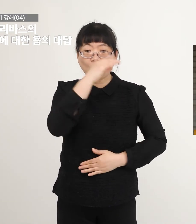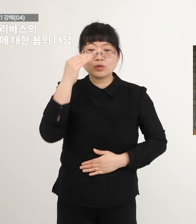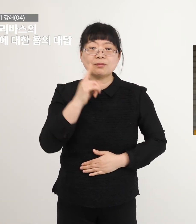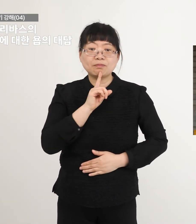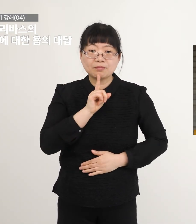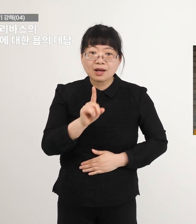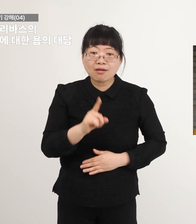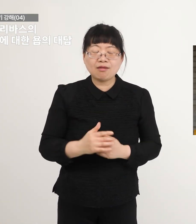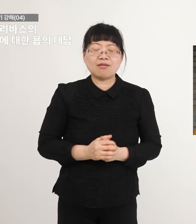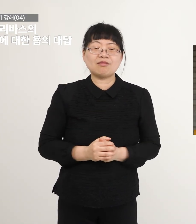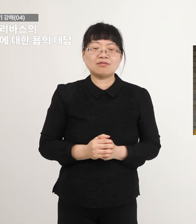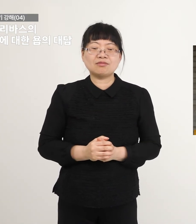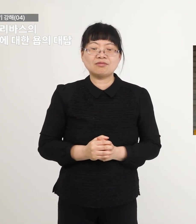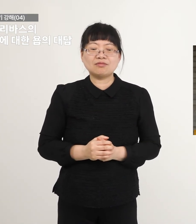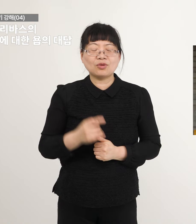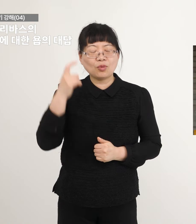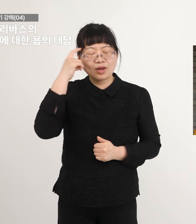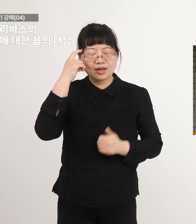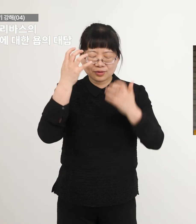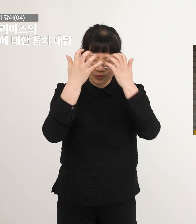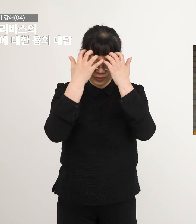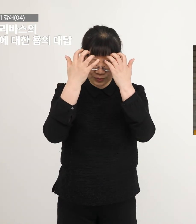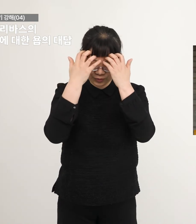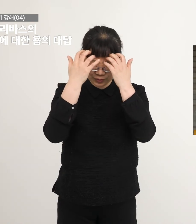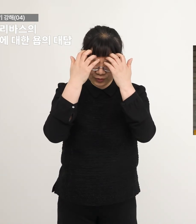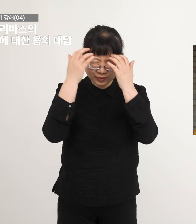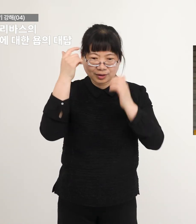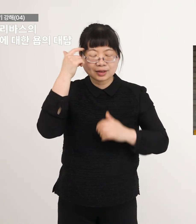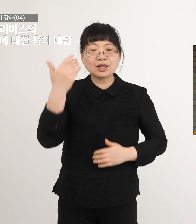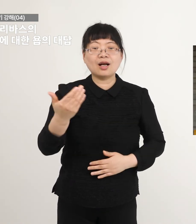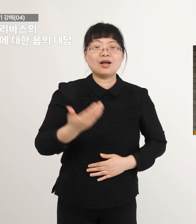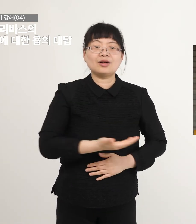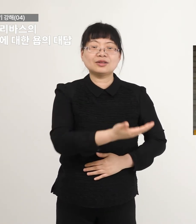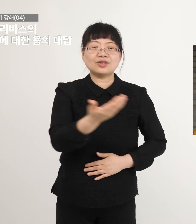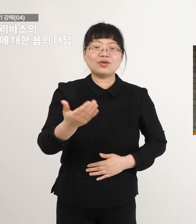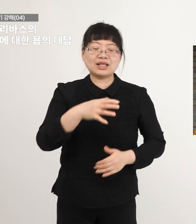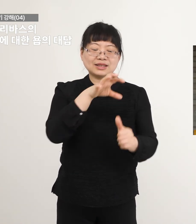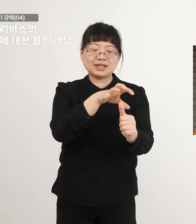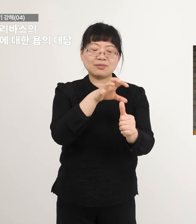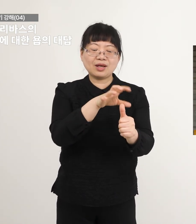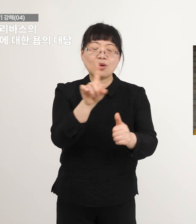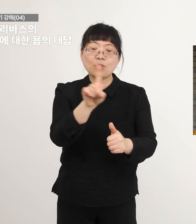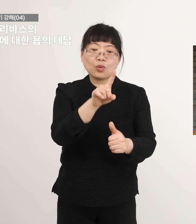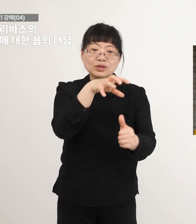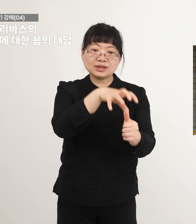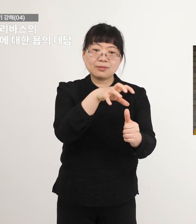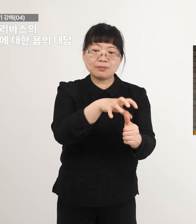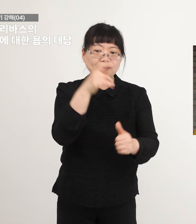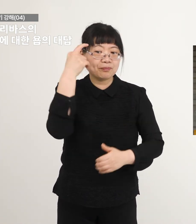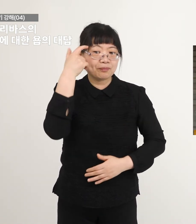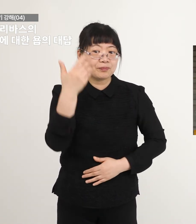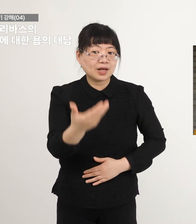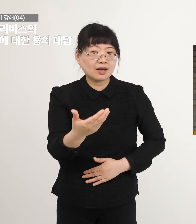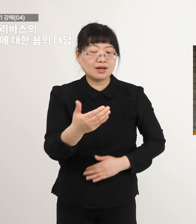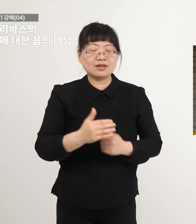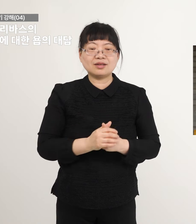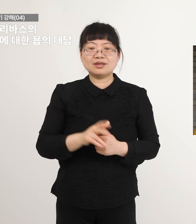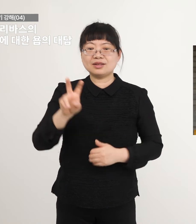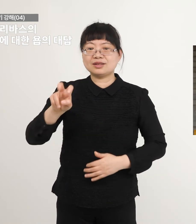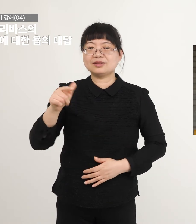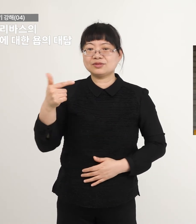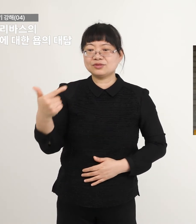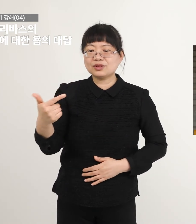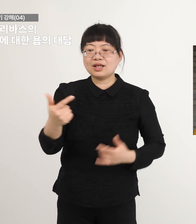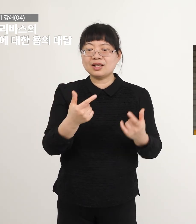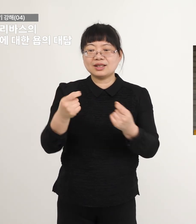말이 어찌 그리 고통스러운고 너희의 책망은 무엇을 책망함이냐.